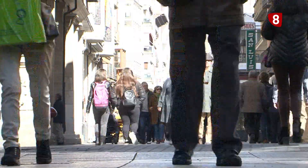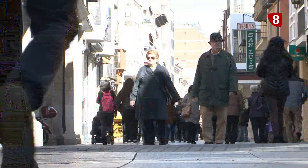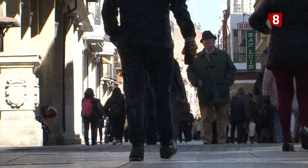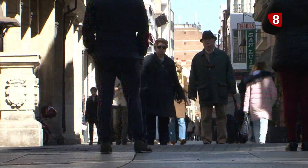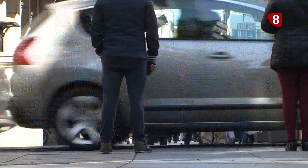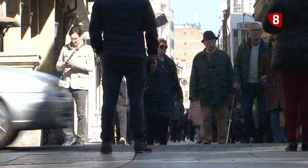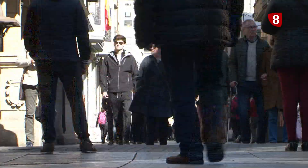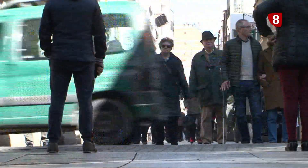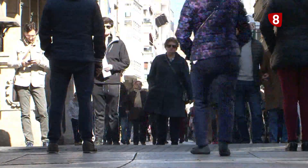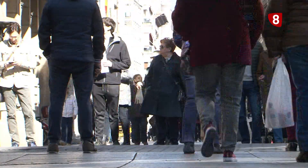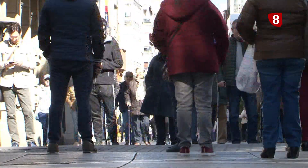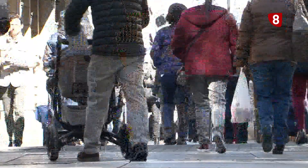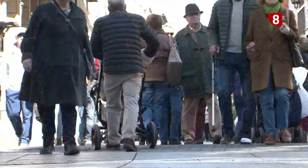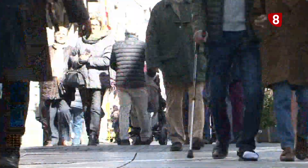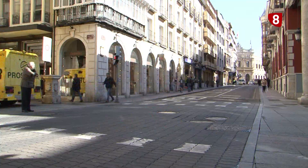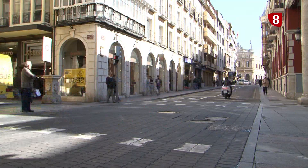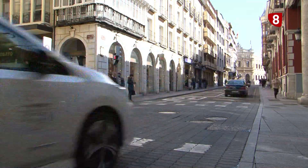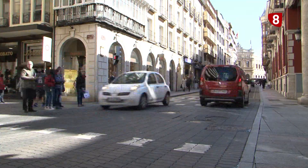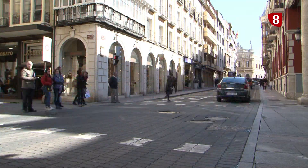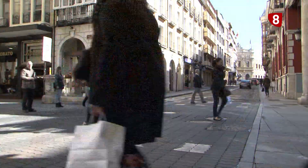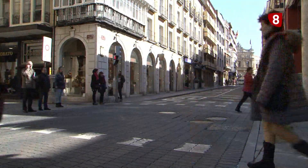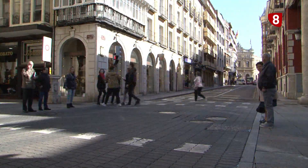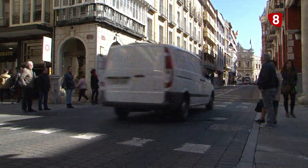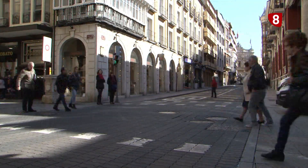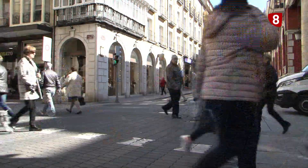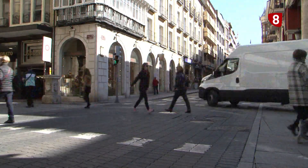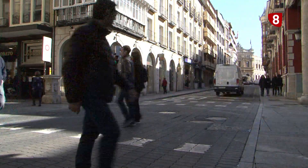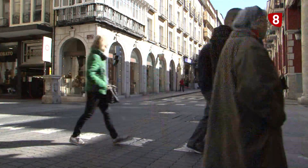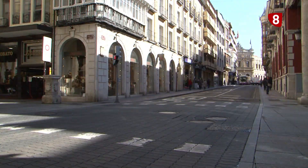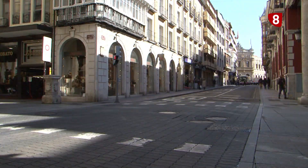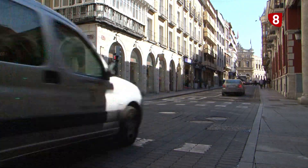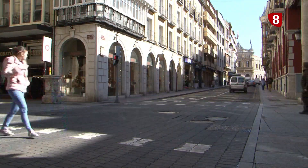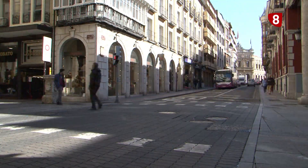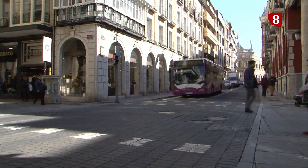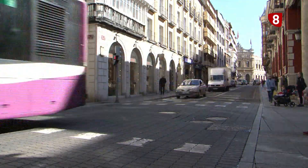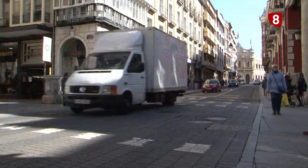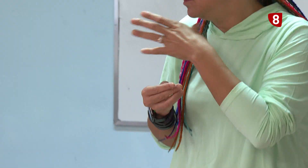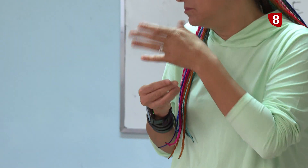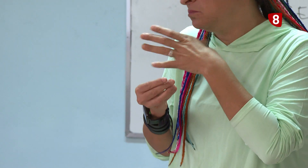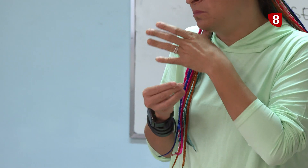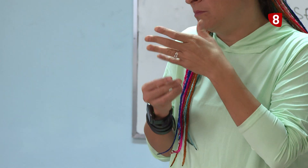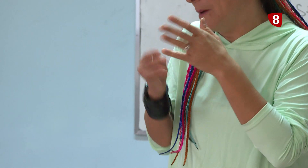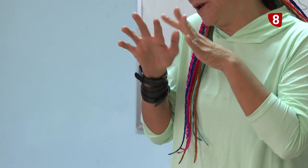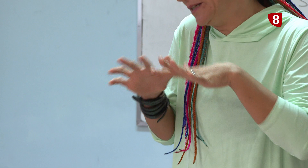sociedad avanza, a lo mejor no al ritmo que nos gustaría, pero no se puede negar que las cosas han mejorado, aunque quede mucho camino por